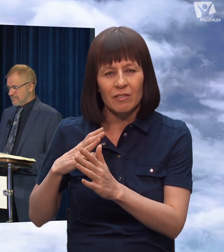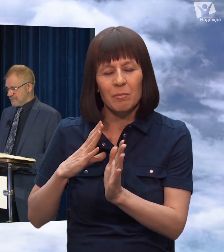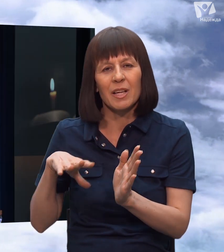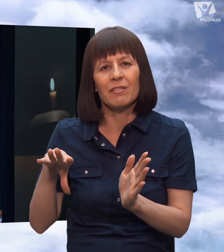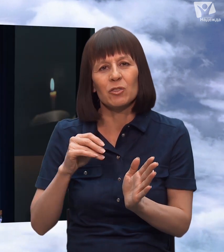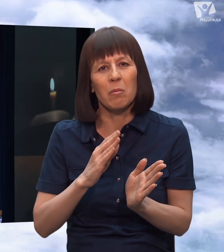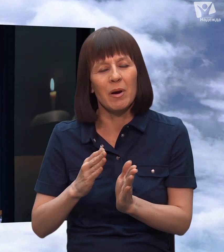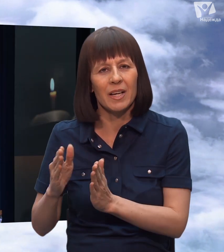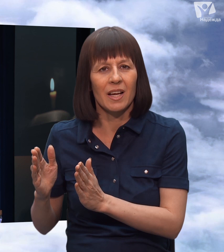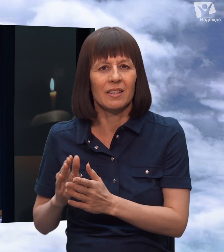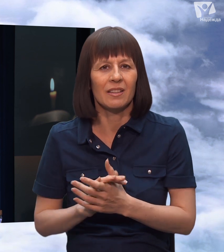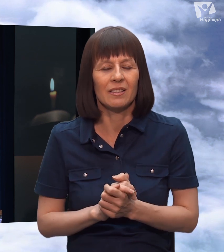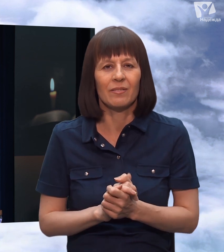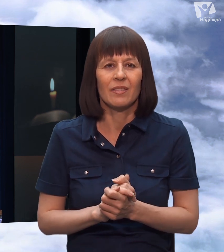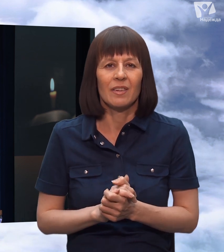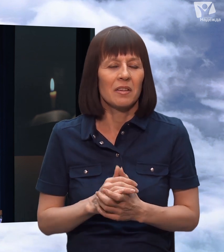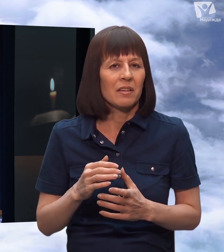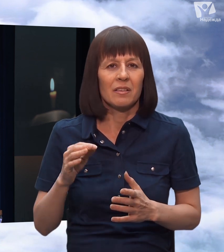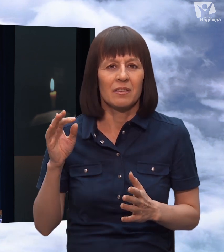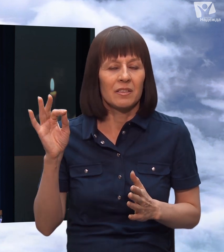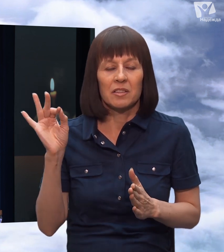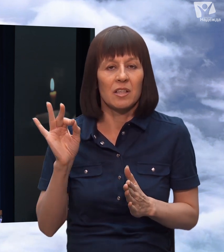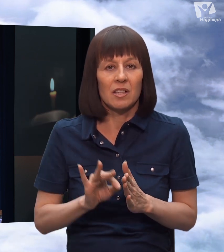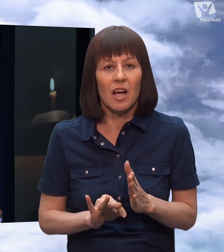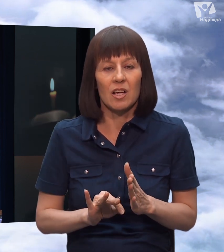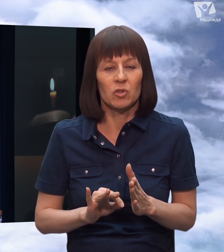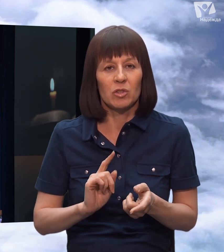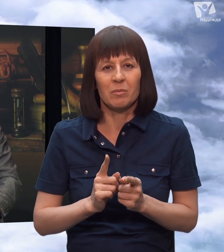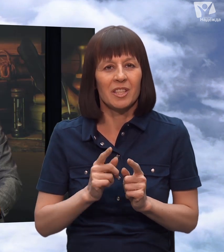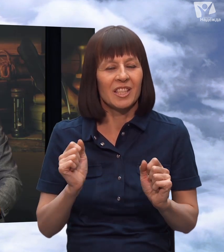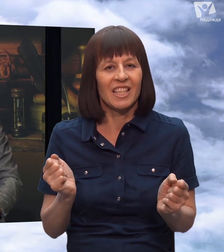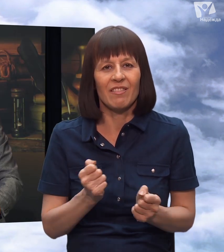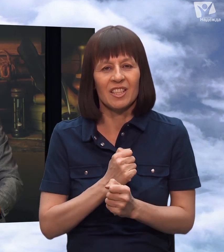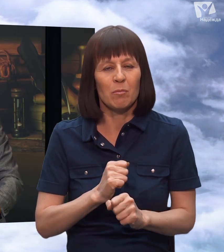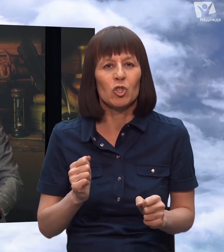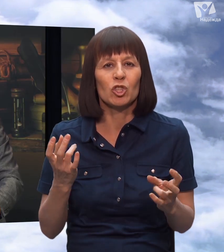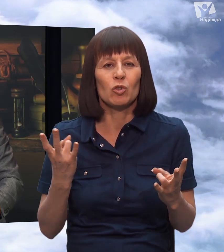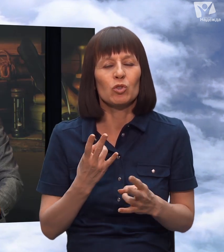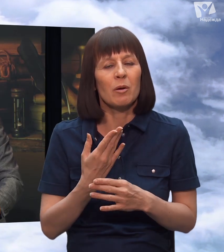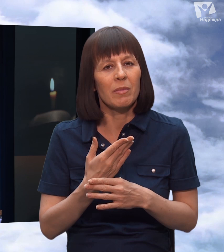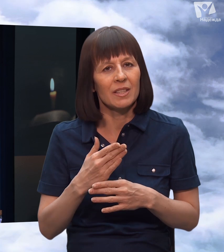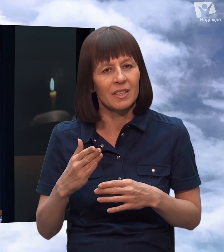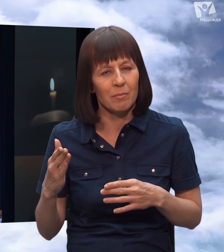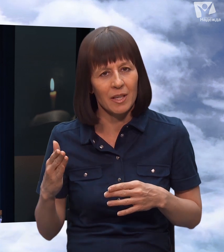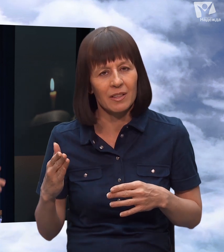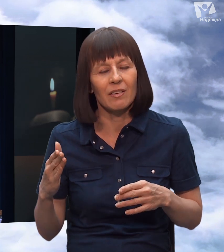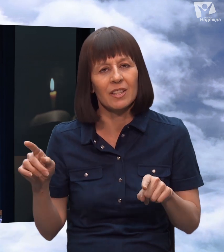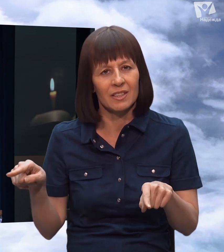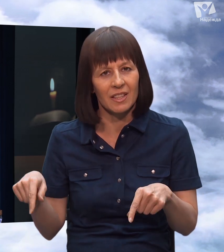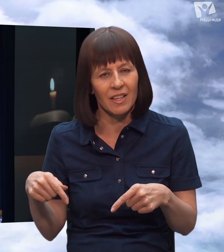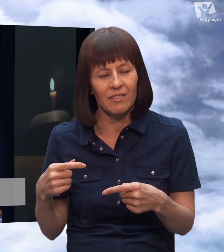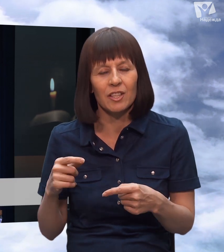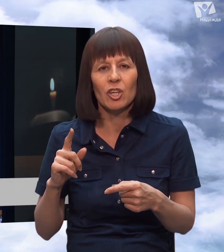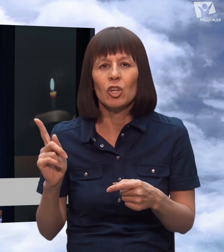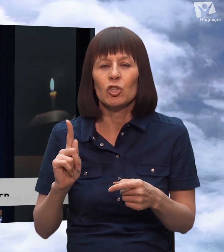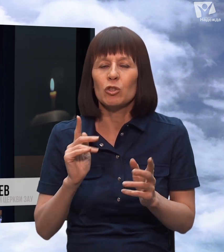опять заработал вероятнее всего было нужно время а то есть он должен работать годичные праздники должны и праздноваться